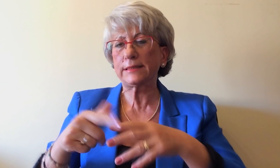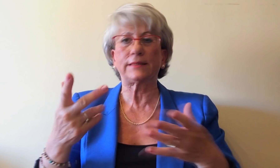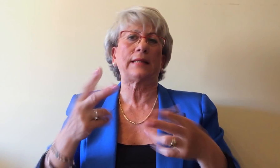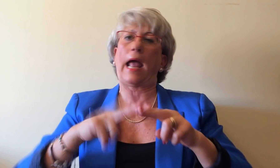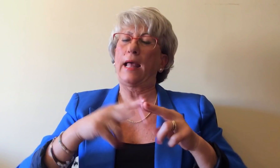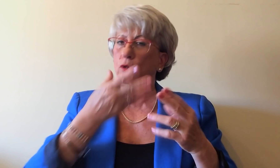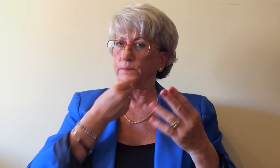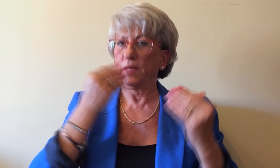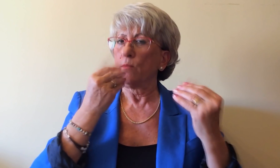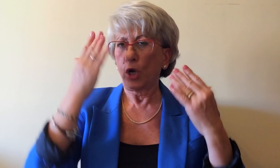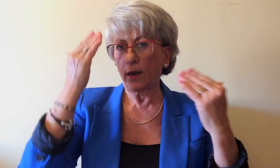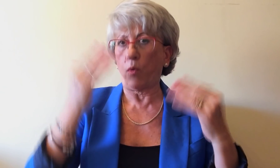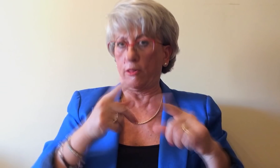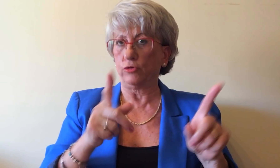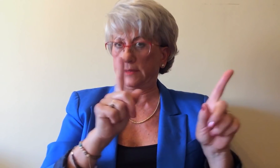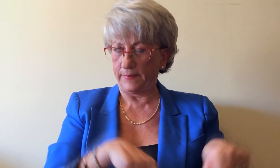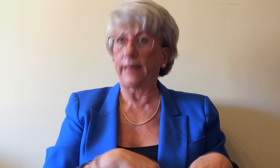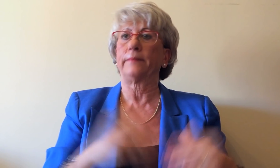Va ser un acte molt memorable també.